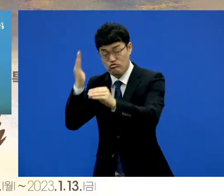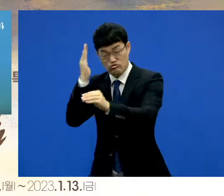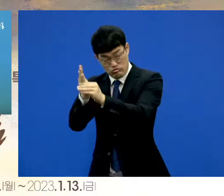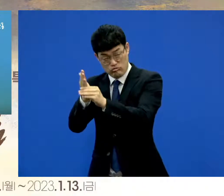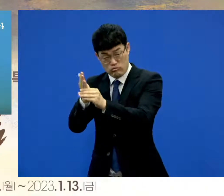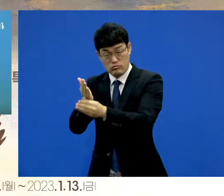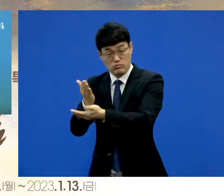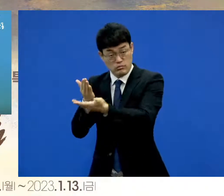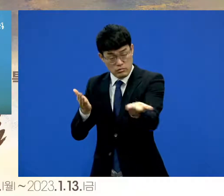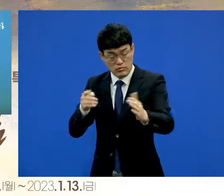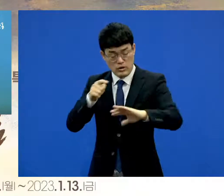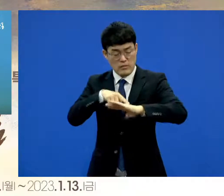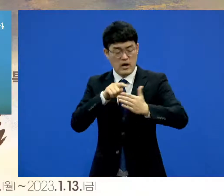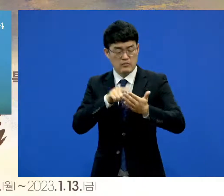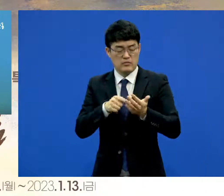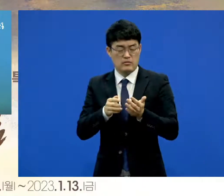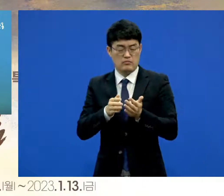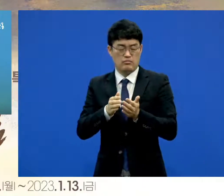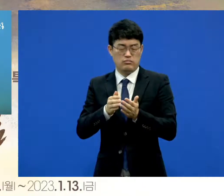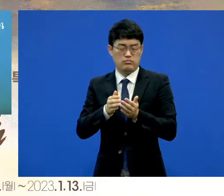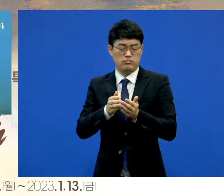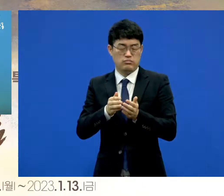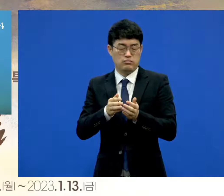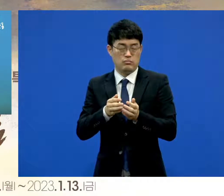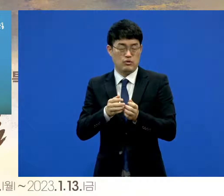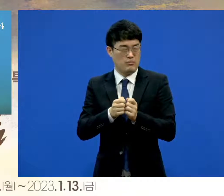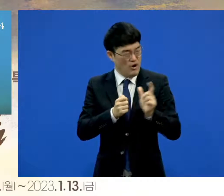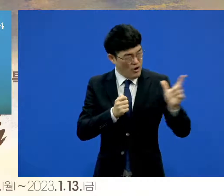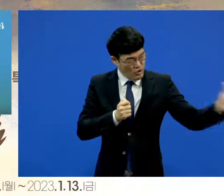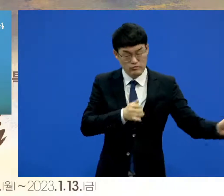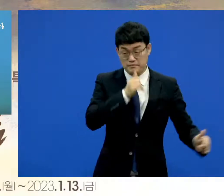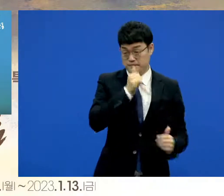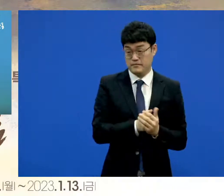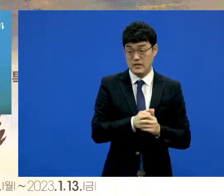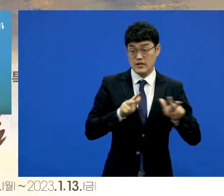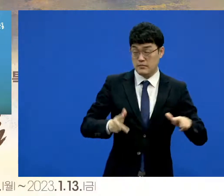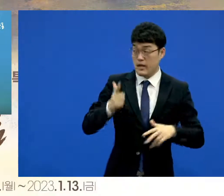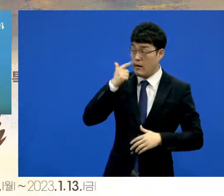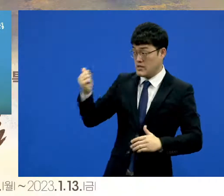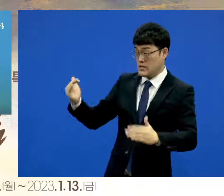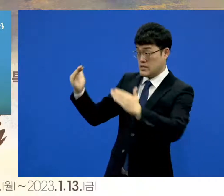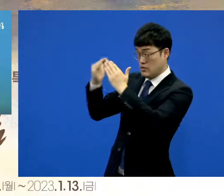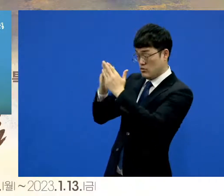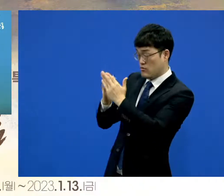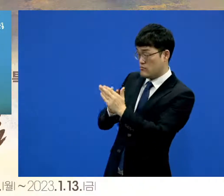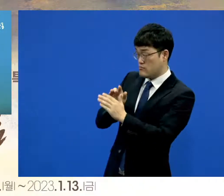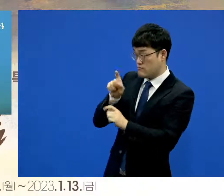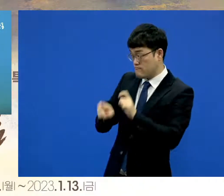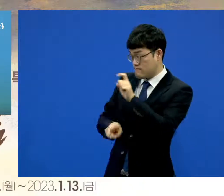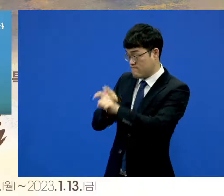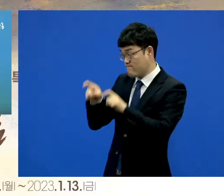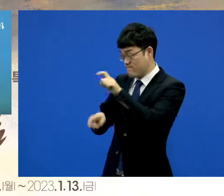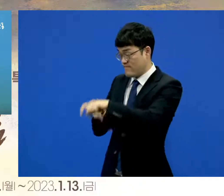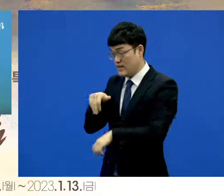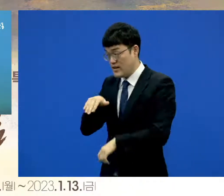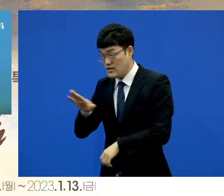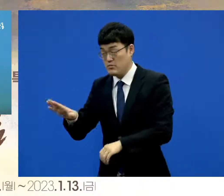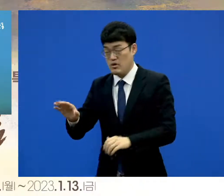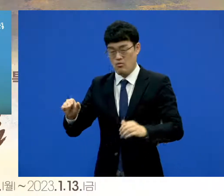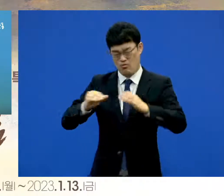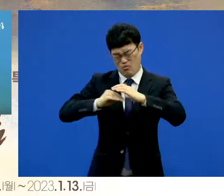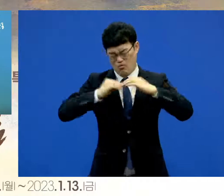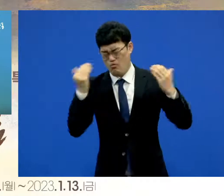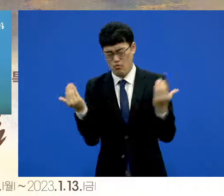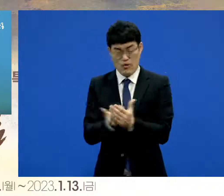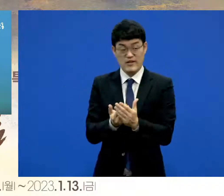자, 그가 아버지 집으로 돌아오고 있습니다. 그러나 완전한 귀향은 아닙니다. 몸만의 귀향이에요, 사실은. 왜